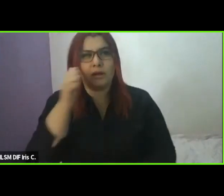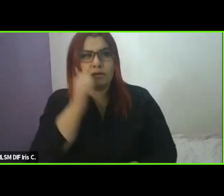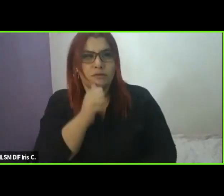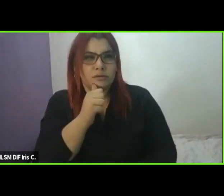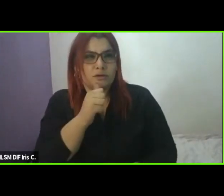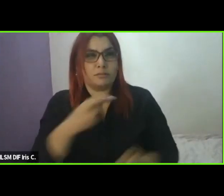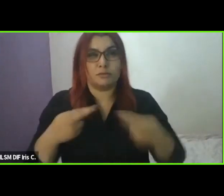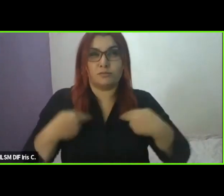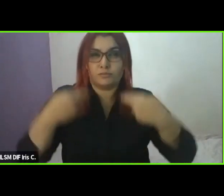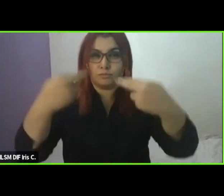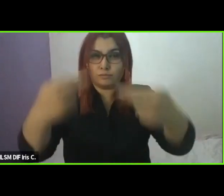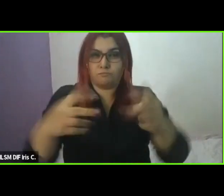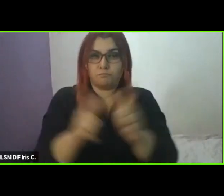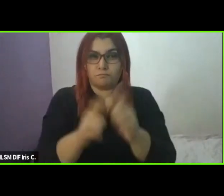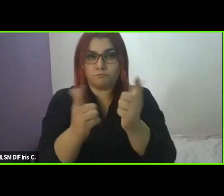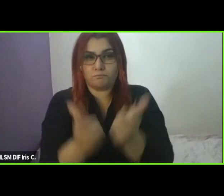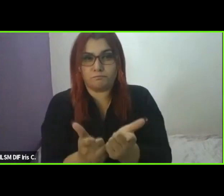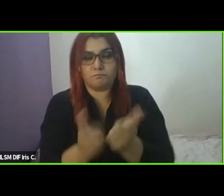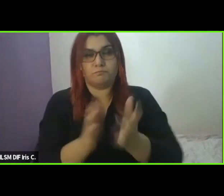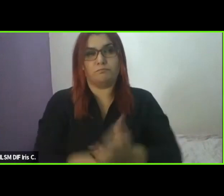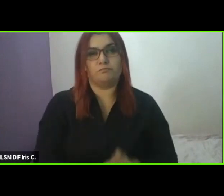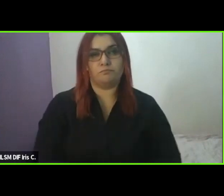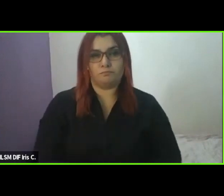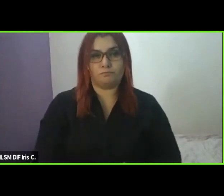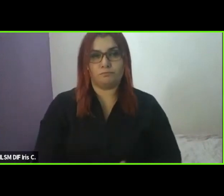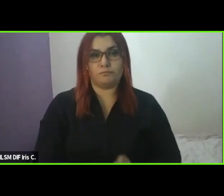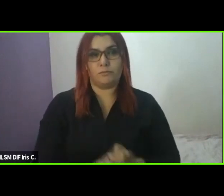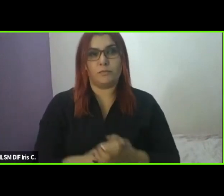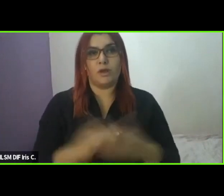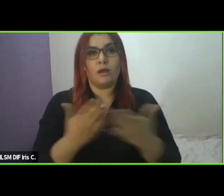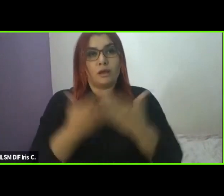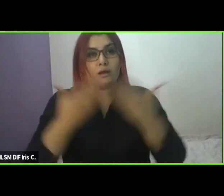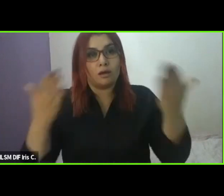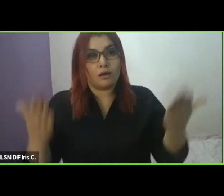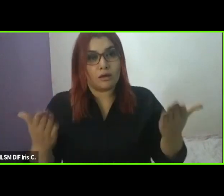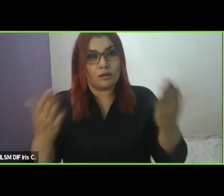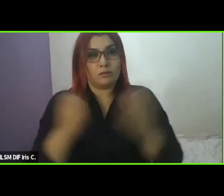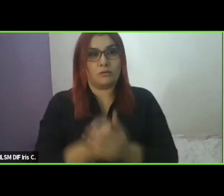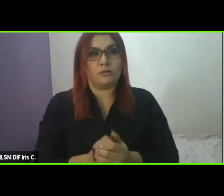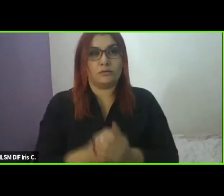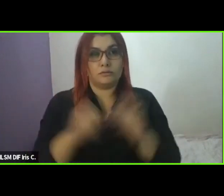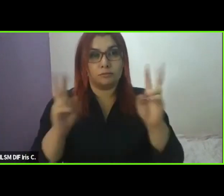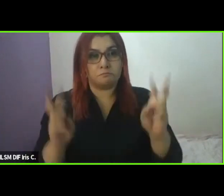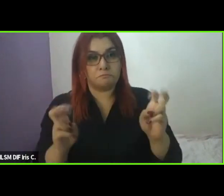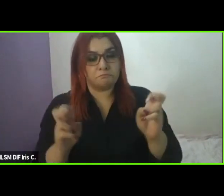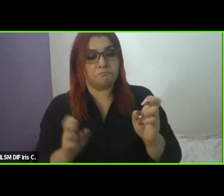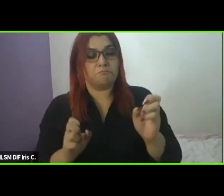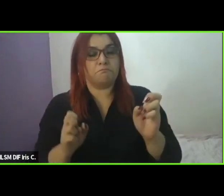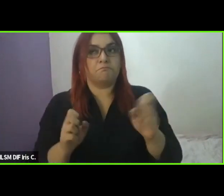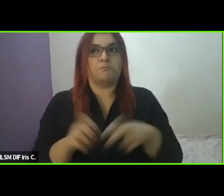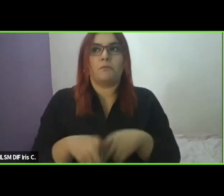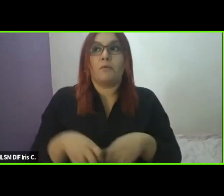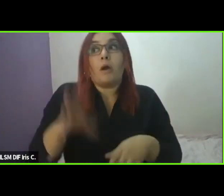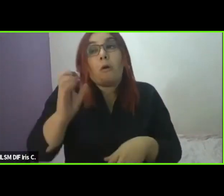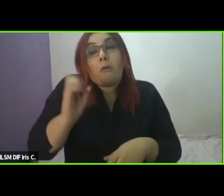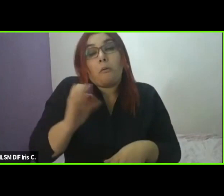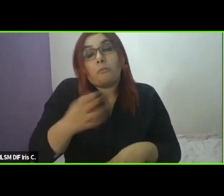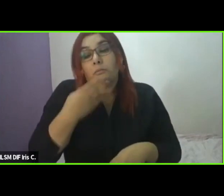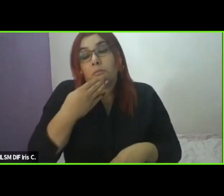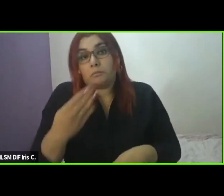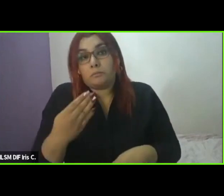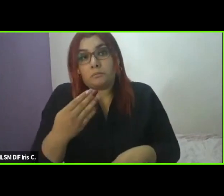al final de la presentación. Ahora que estamos en el tema de la virtualidad, o más bien, si